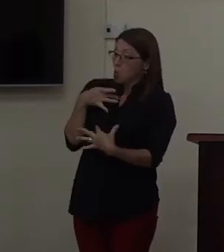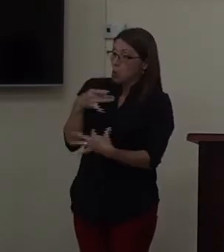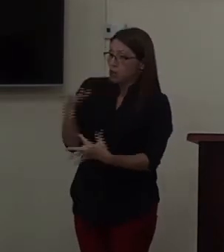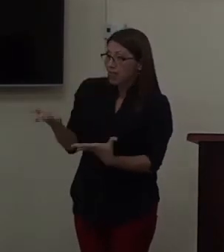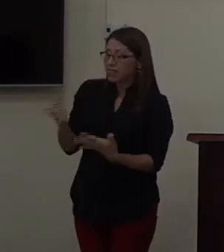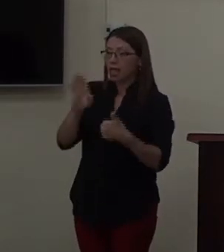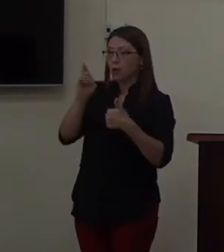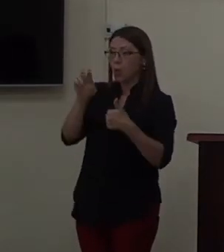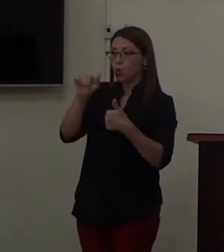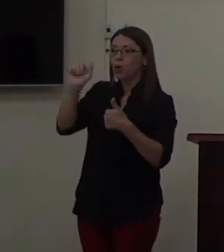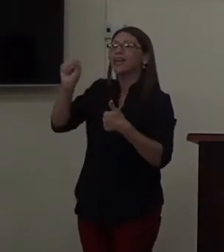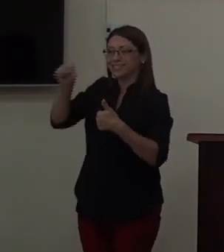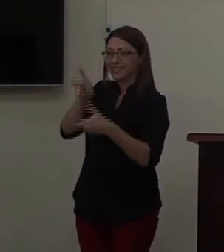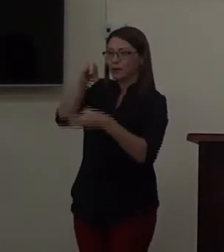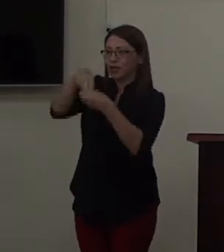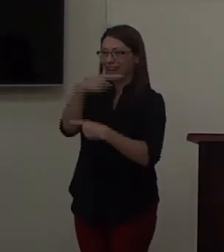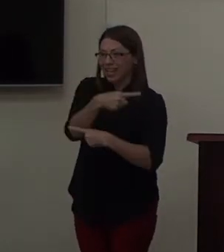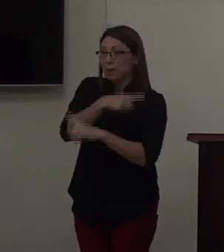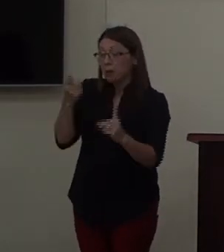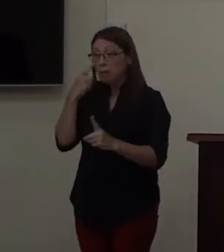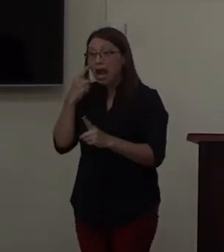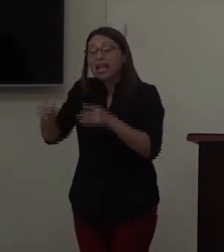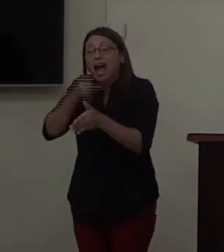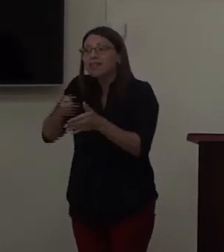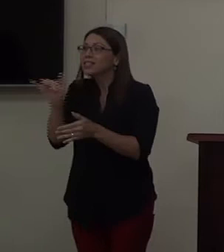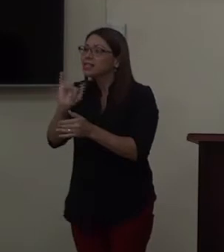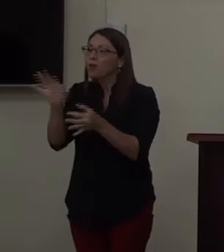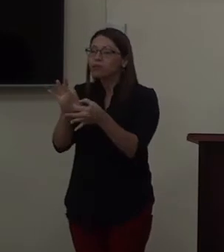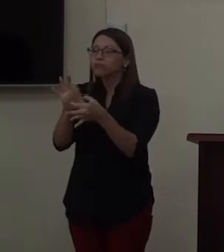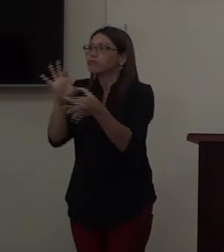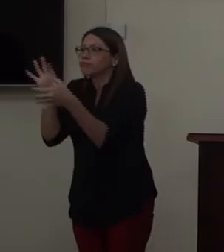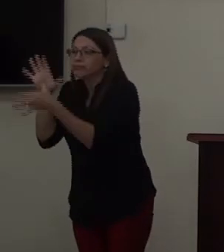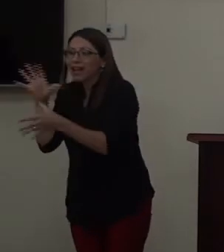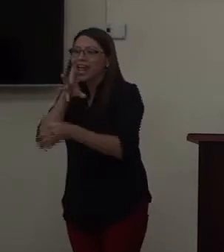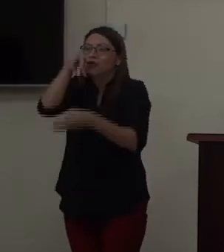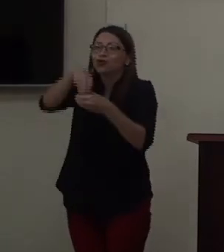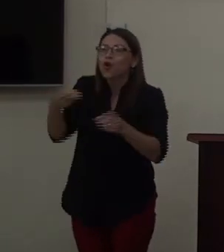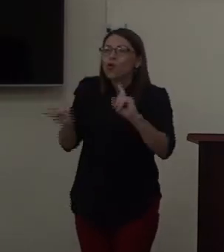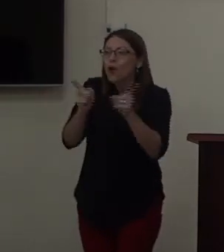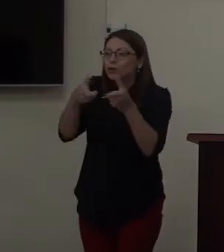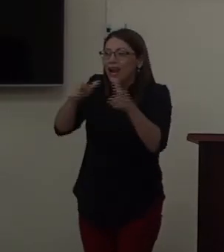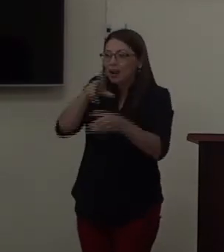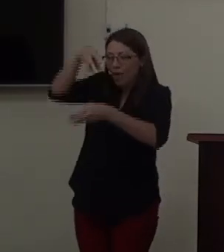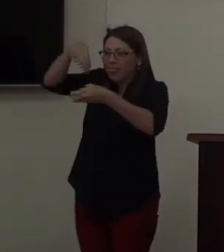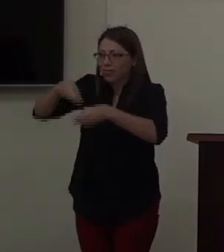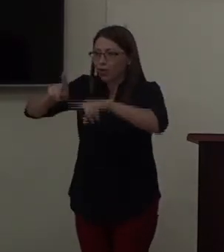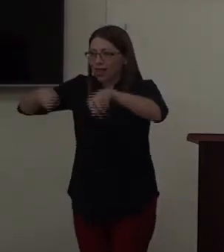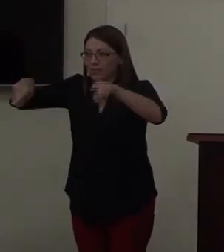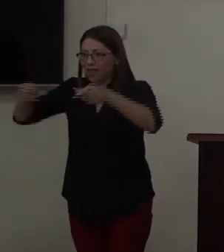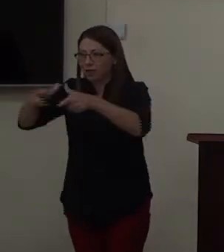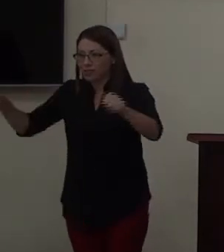ahí, ¿verdad? Pero entonces vean que a veces es bastante antojadiza la inclusión de cuál es una lengua dentro de esta diversidad